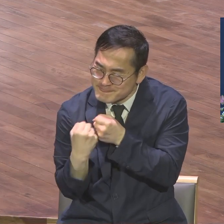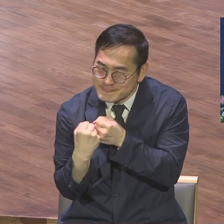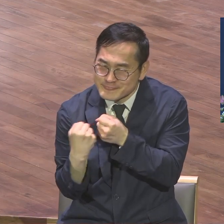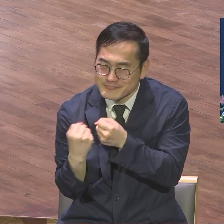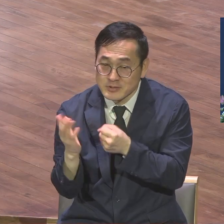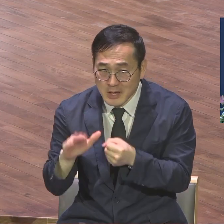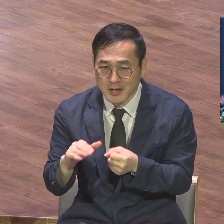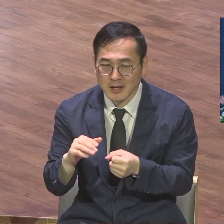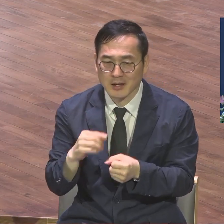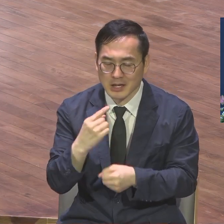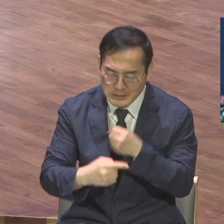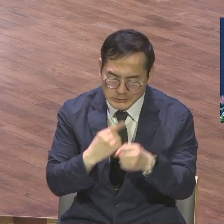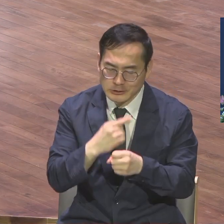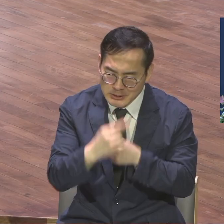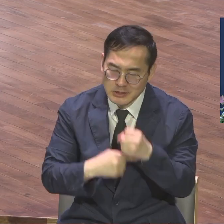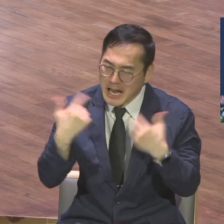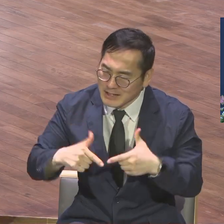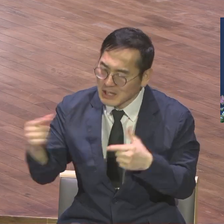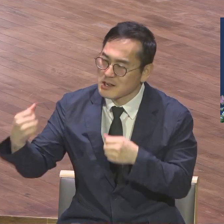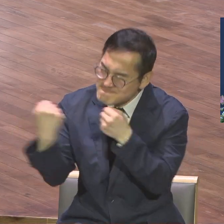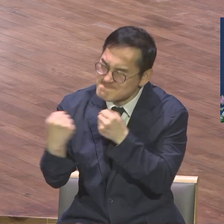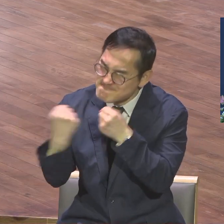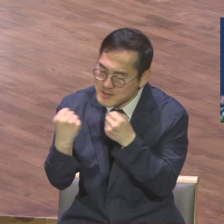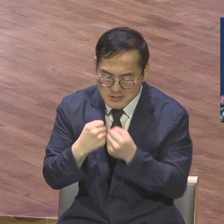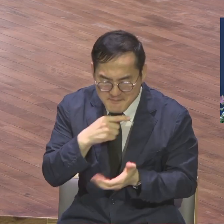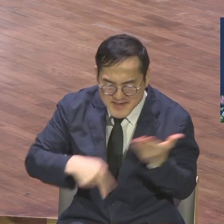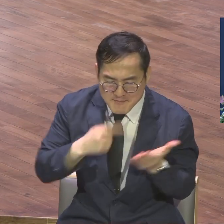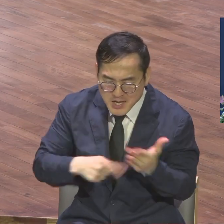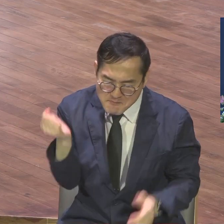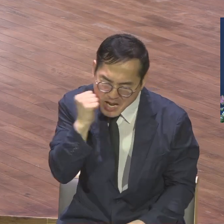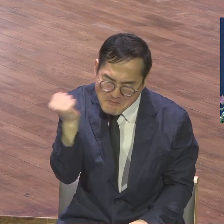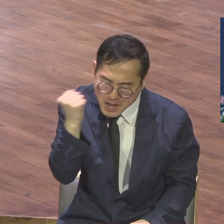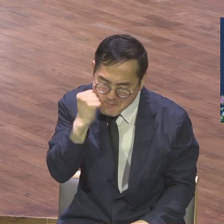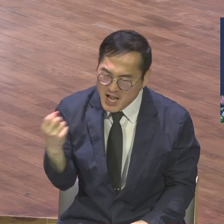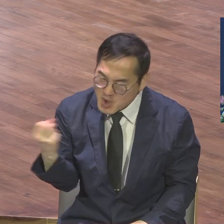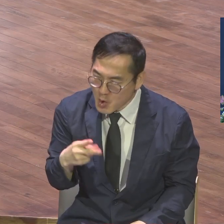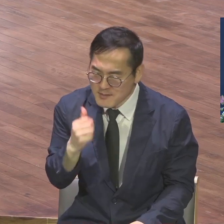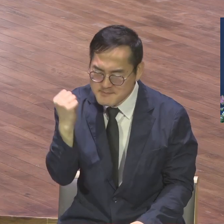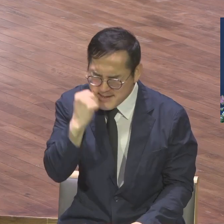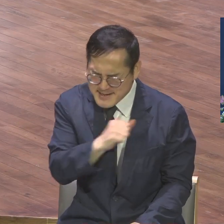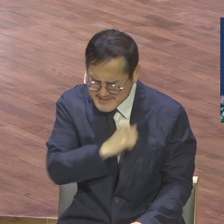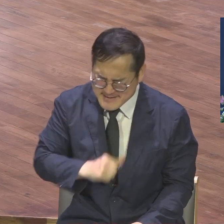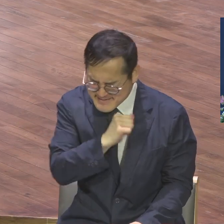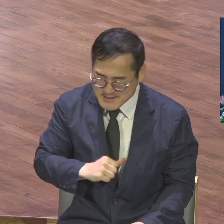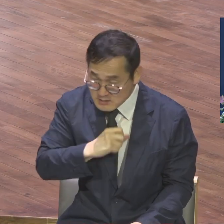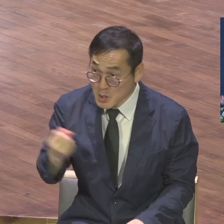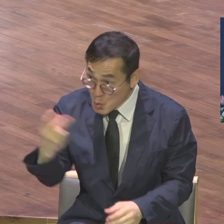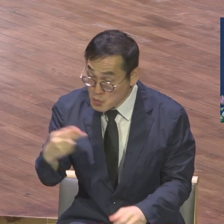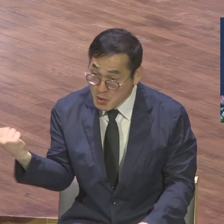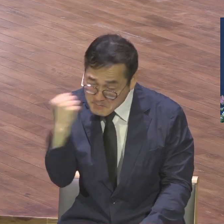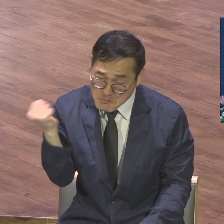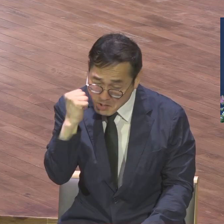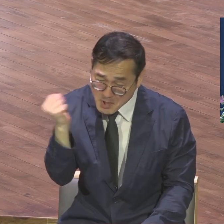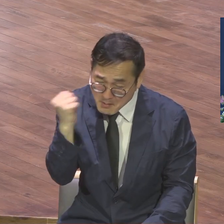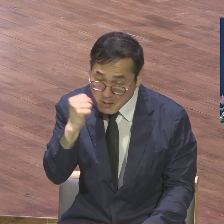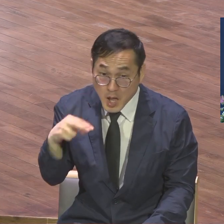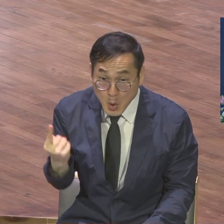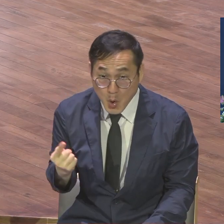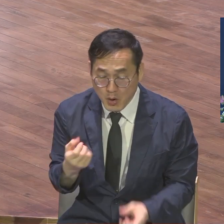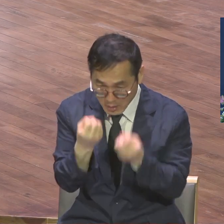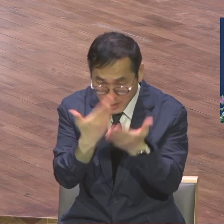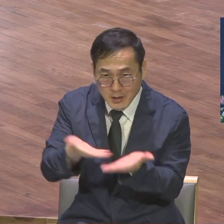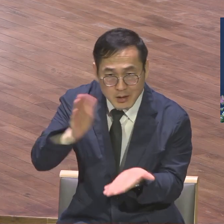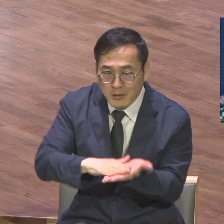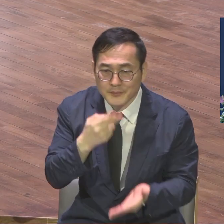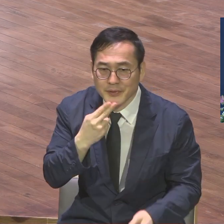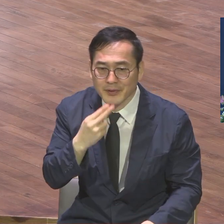다음에도 그 다음에도 똑같은 피해를 계속 당하는 대자연과 맞짱 뜨는 엄청난 민족